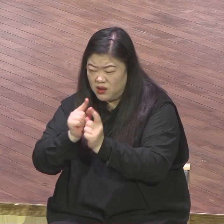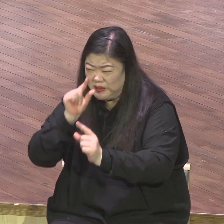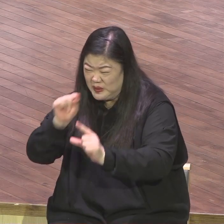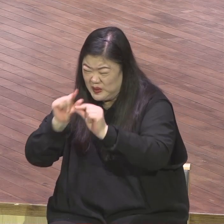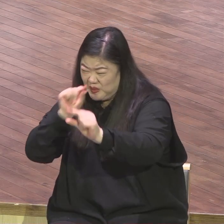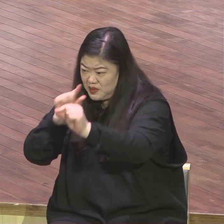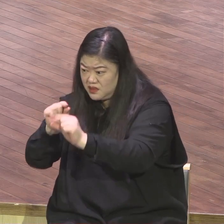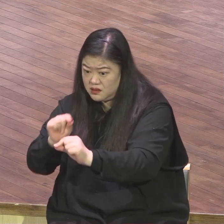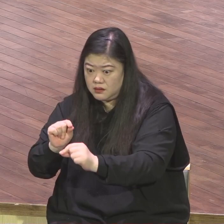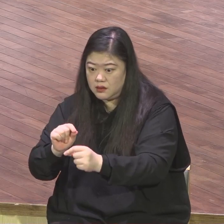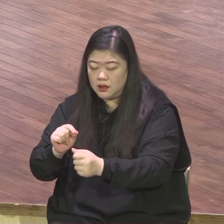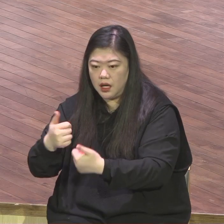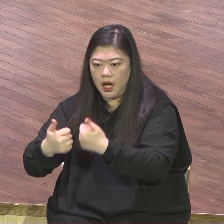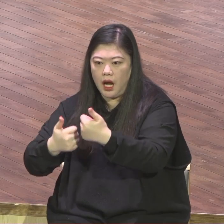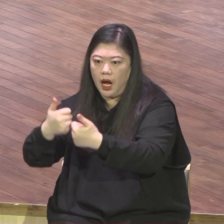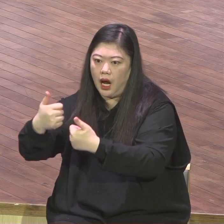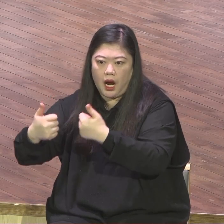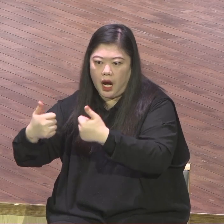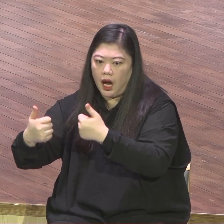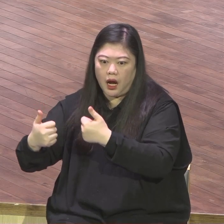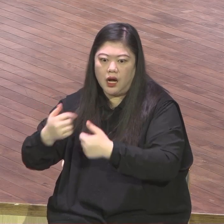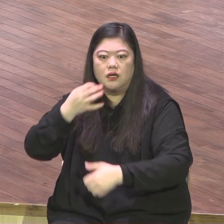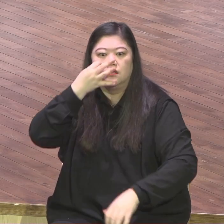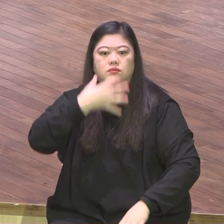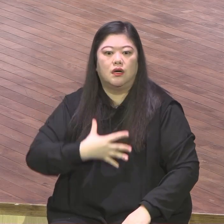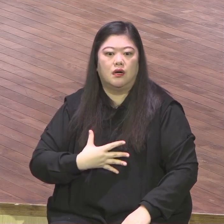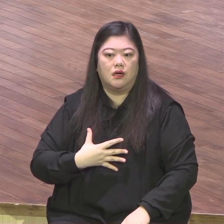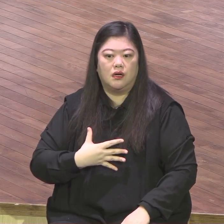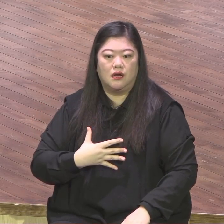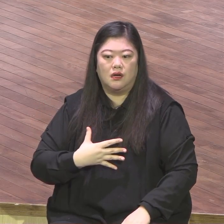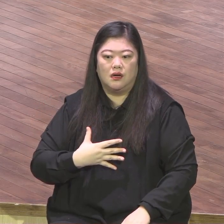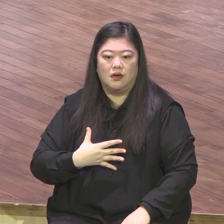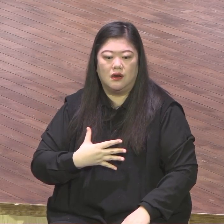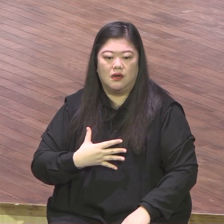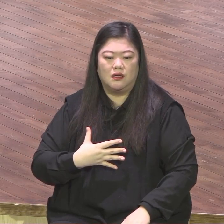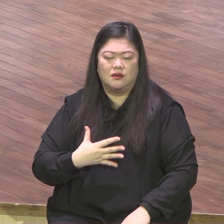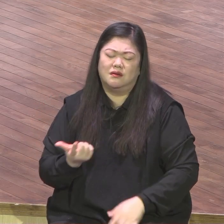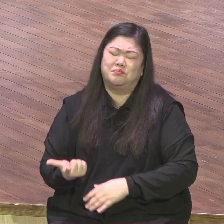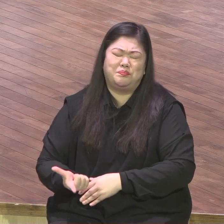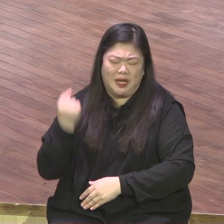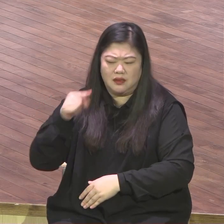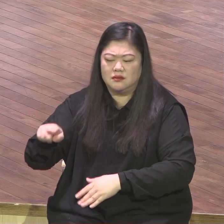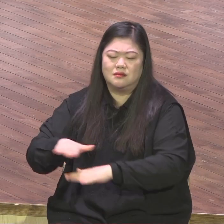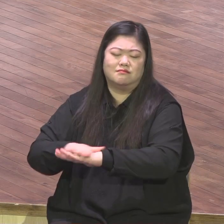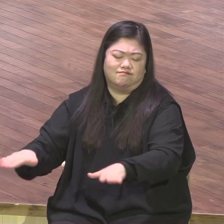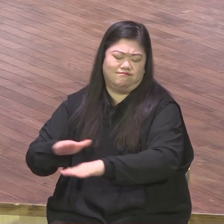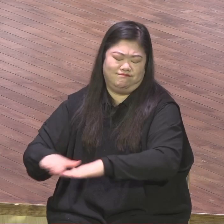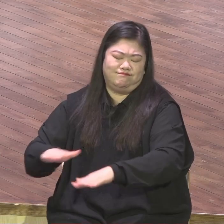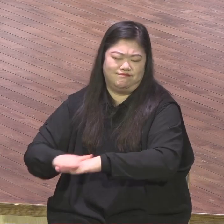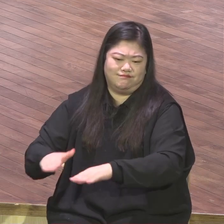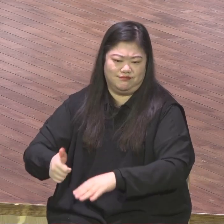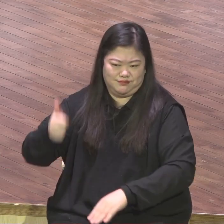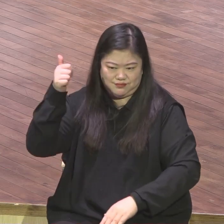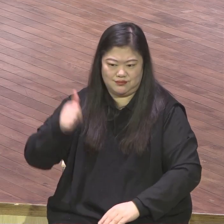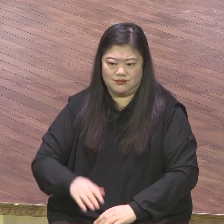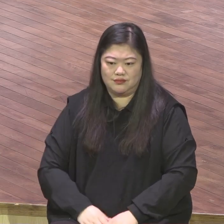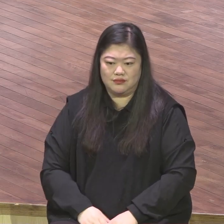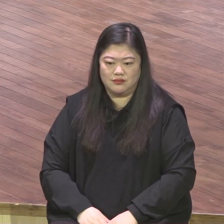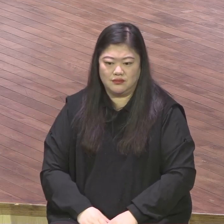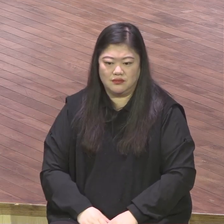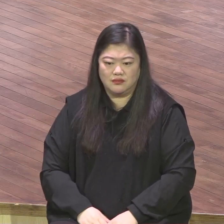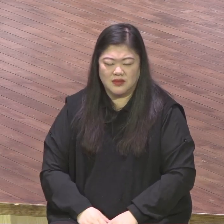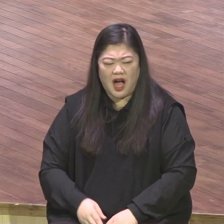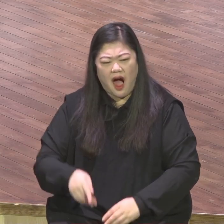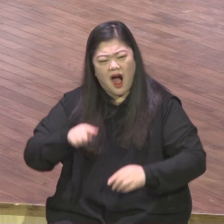겁니다. 그거 다 자기 중심에서 다 드러난 거예요. 빨리 회개해야 됩니다. 그 고집하고